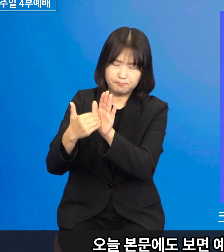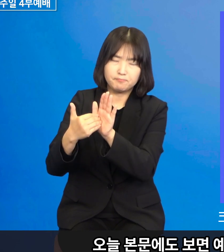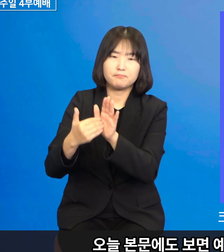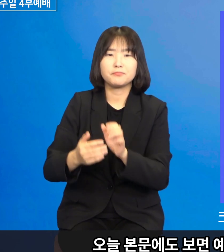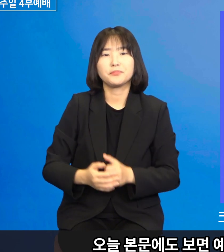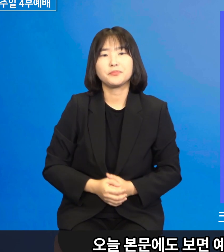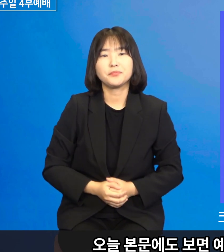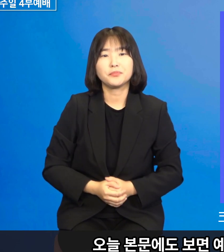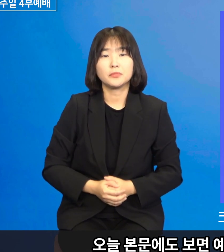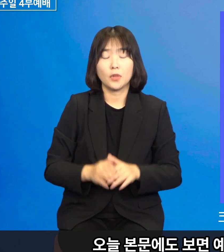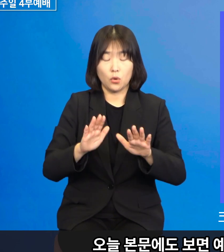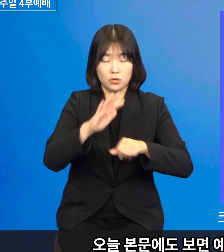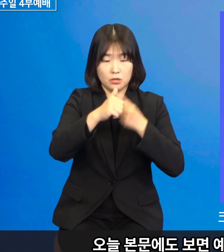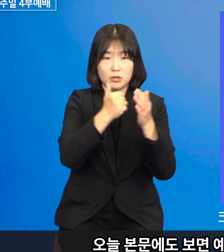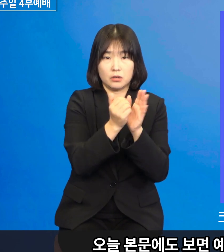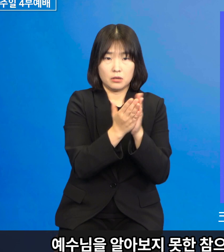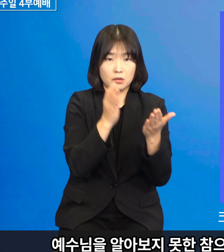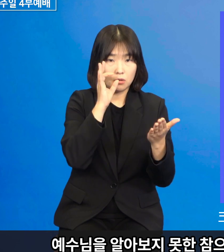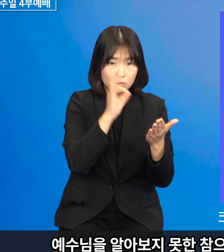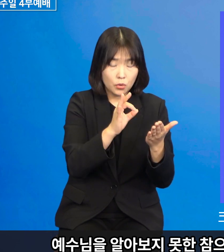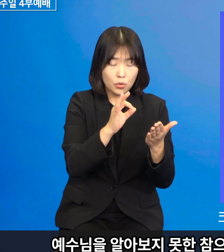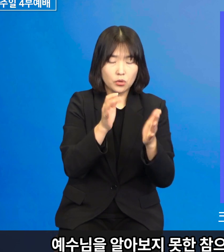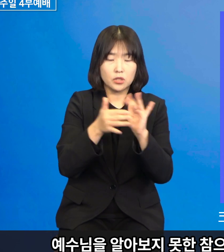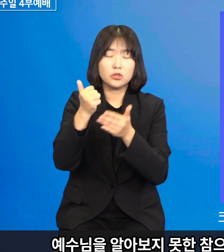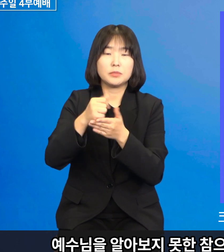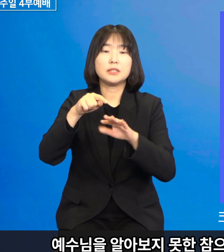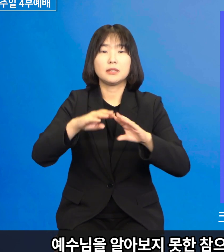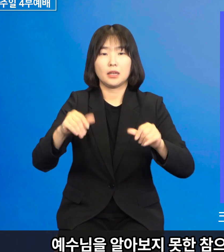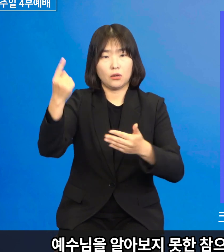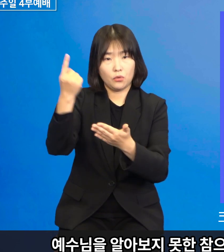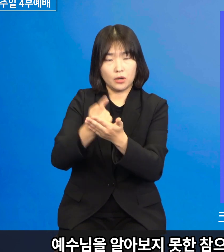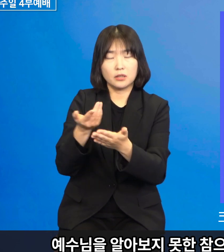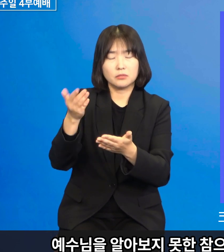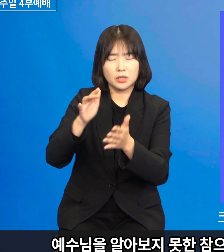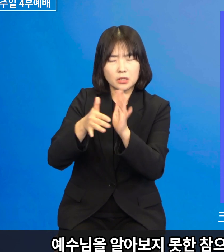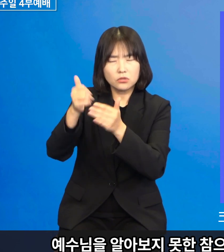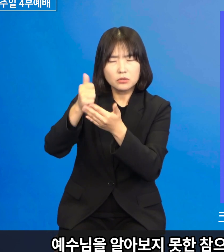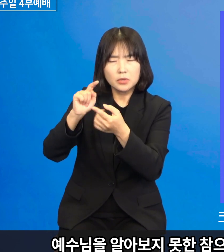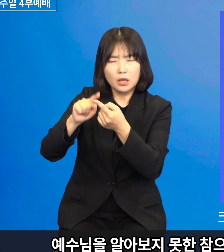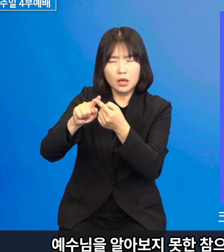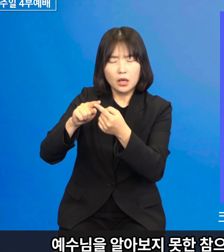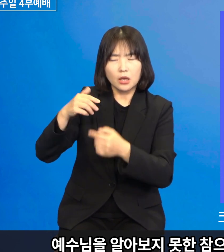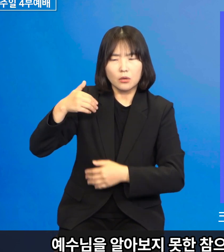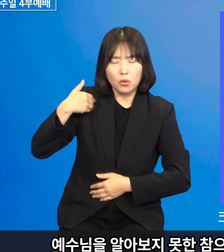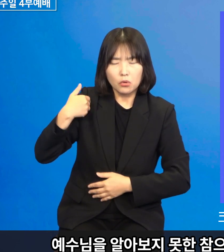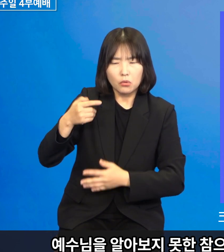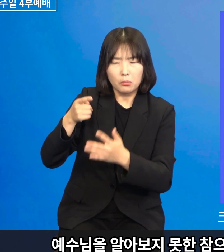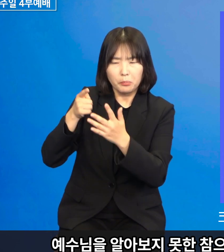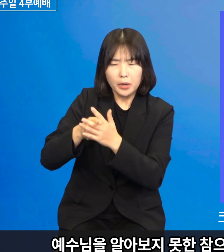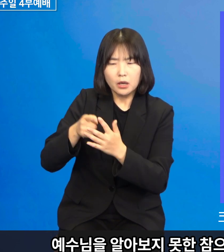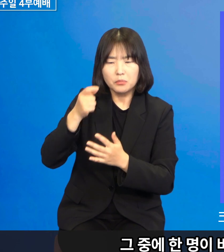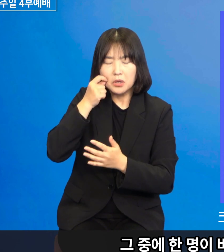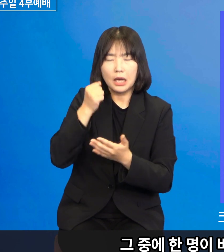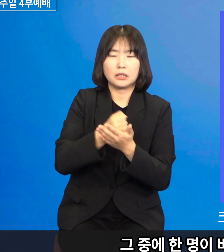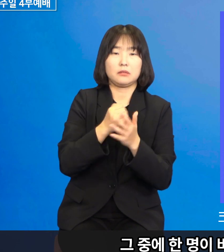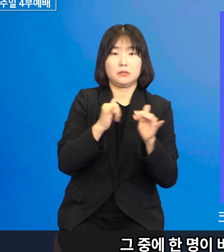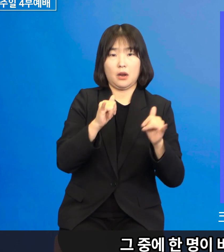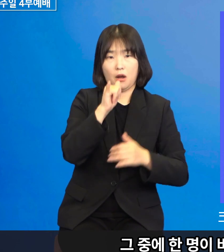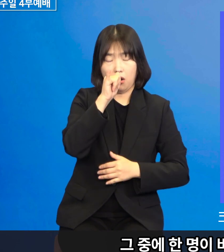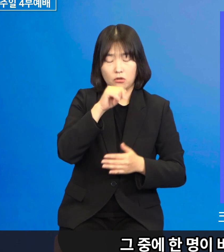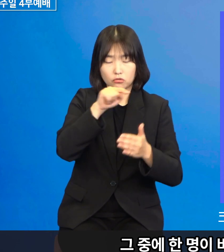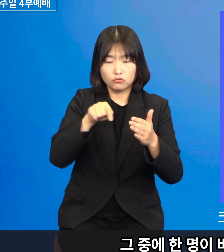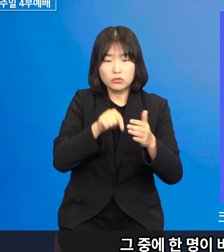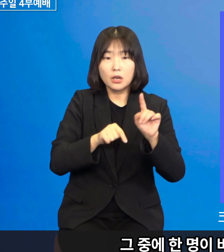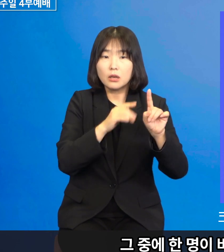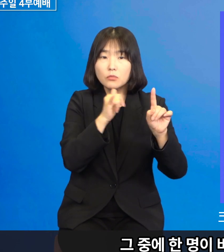보면 예수님이 이 땅에 오셨지만 예수님을 알아보지 못한 참으로 안타까운 사람들이 나오는데, 그 중에 한 명이